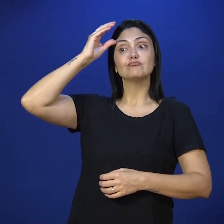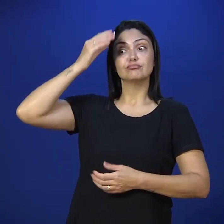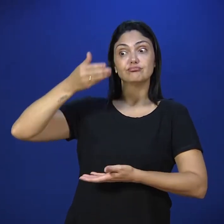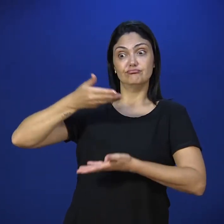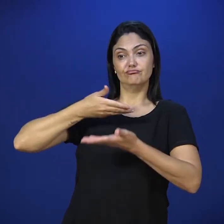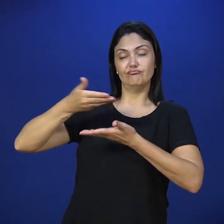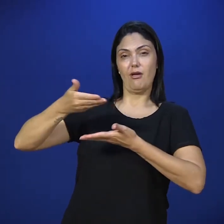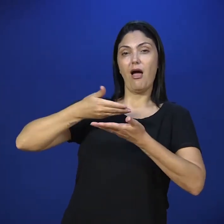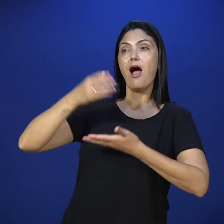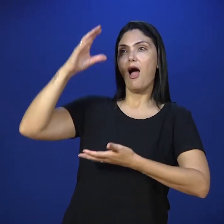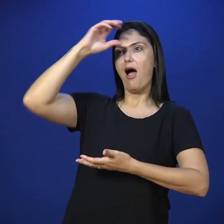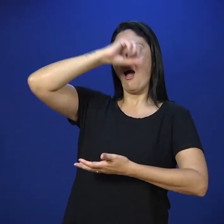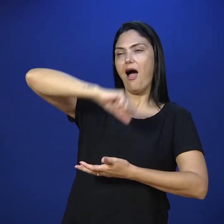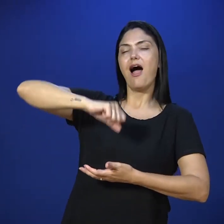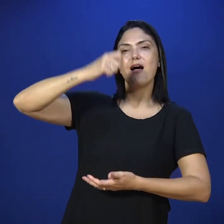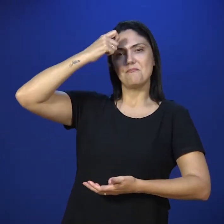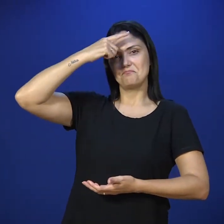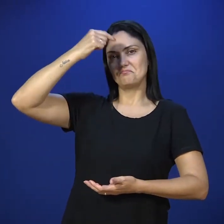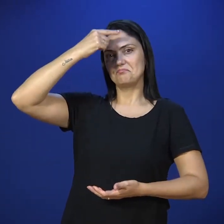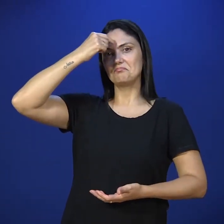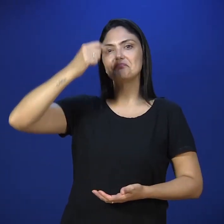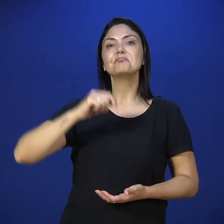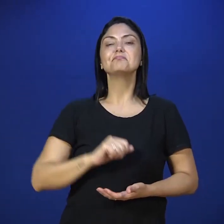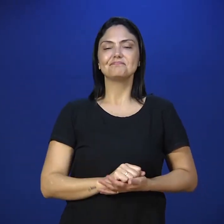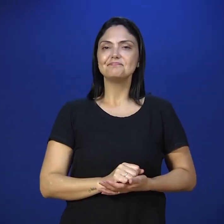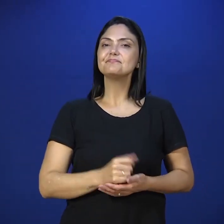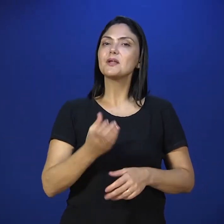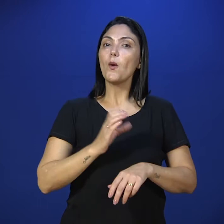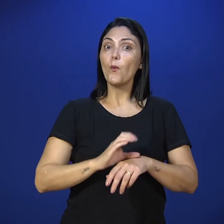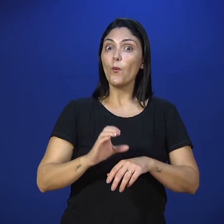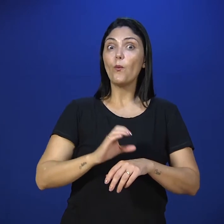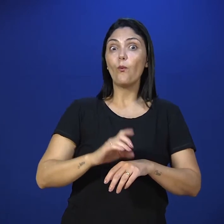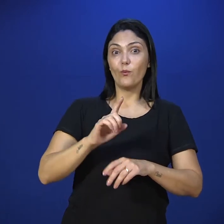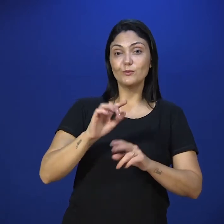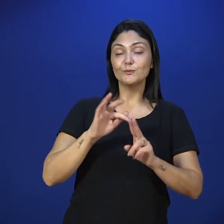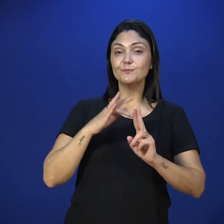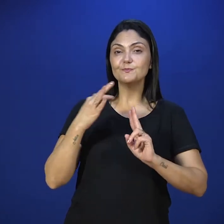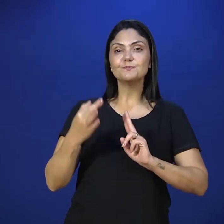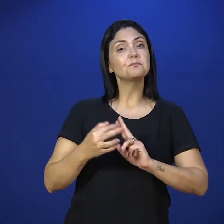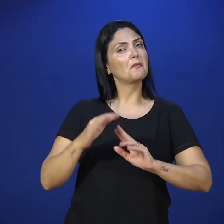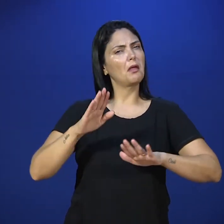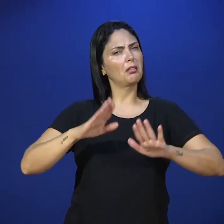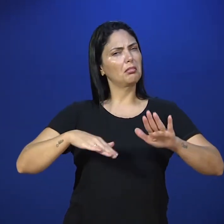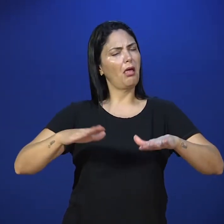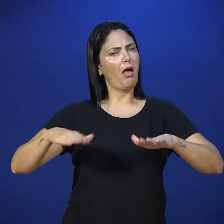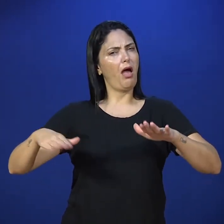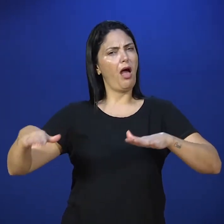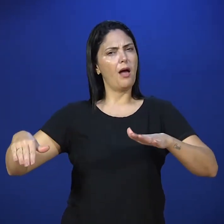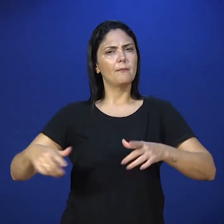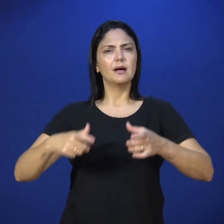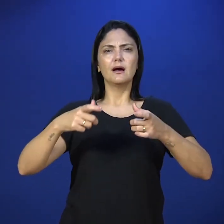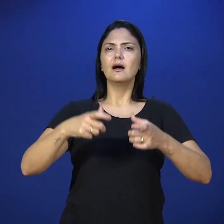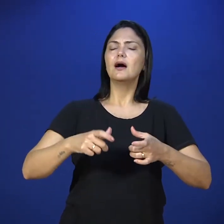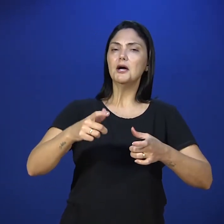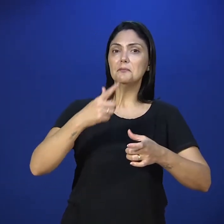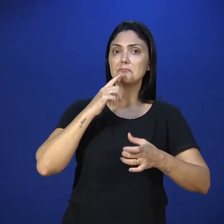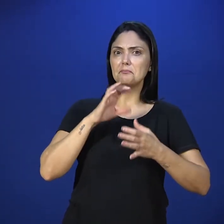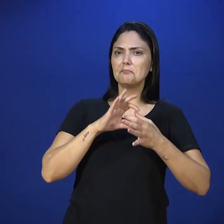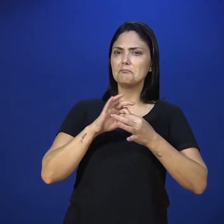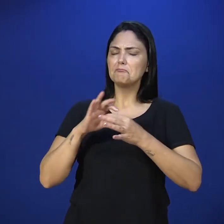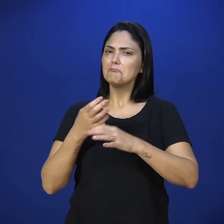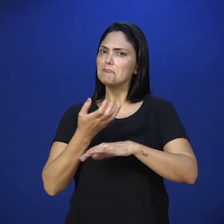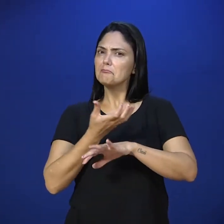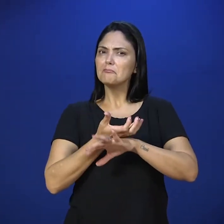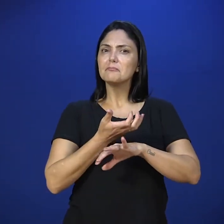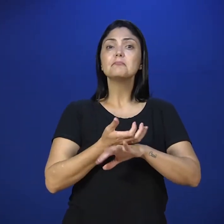formação acadêmica. 4. Os cursos ministrados pelo Unifoa, dependendo de suas características e matrizes